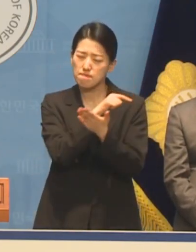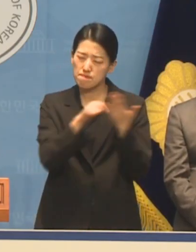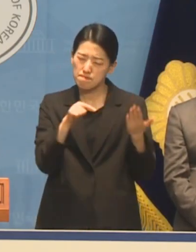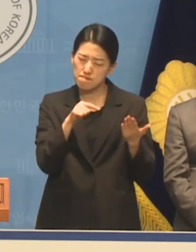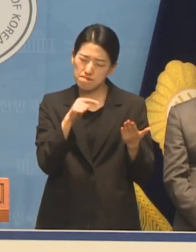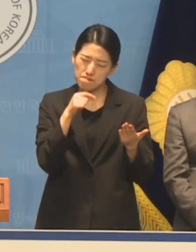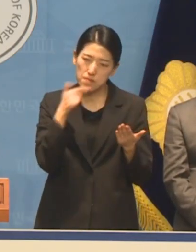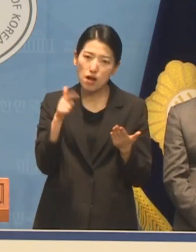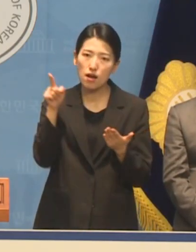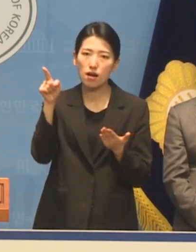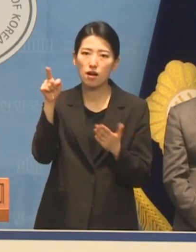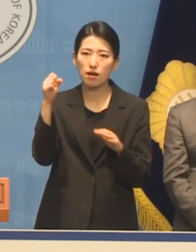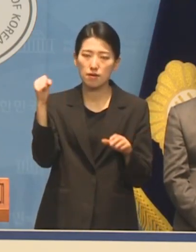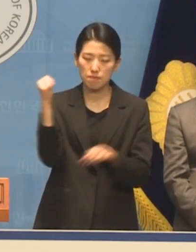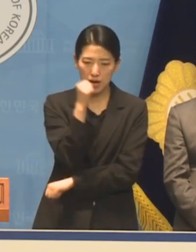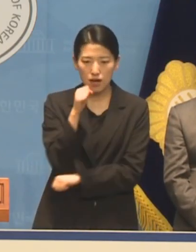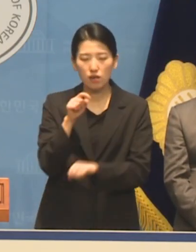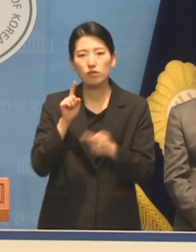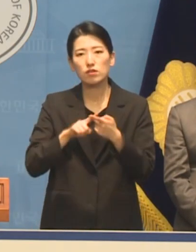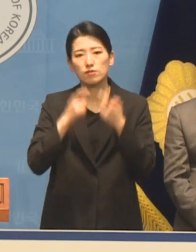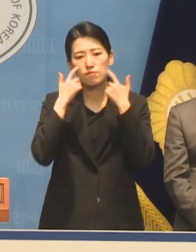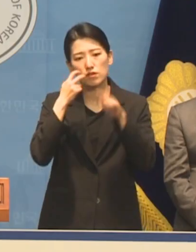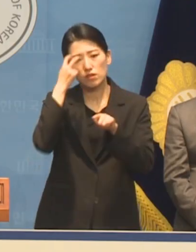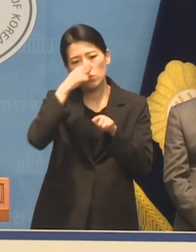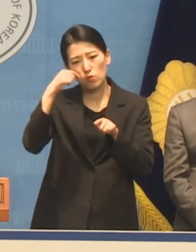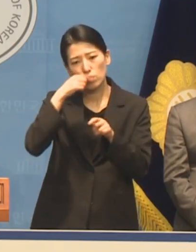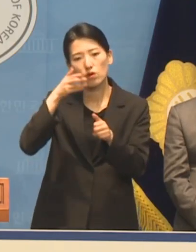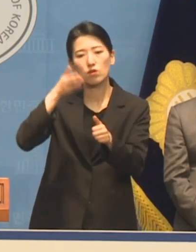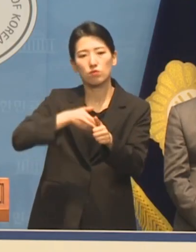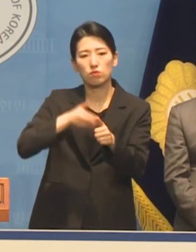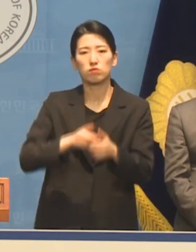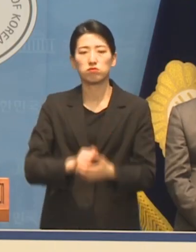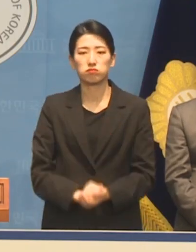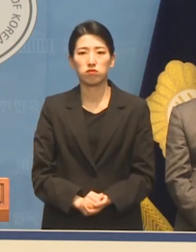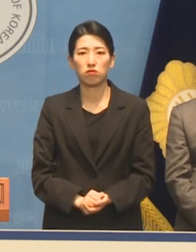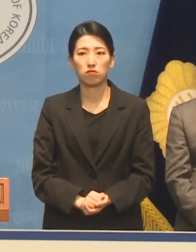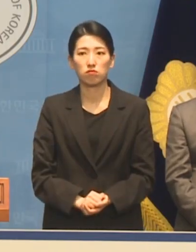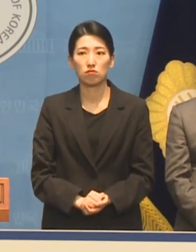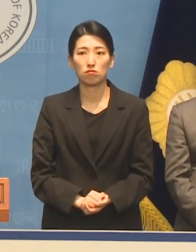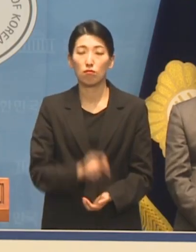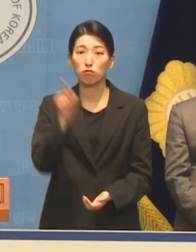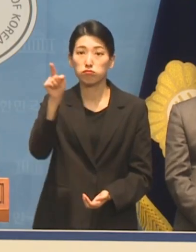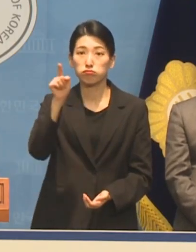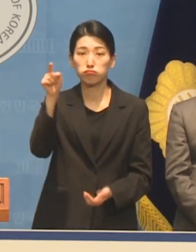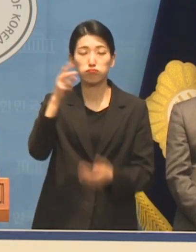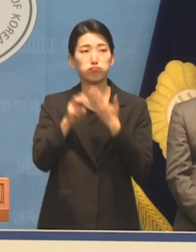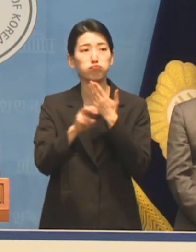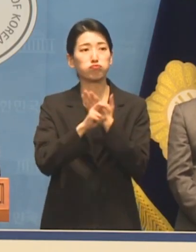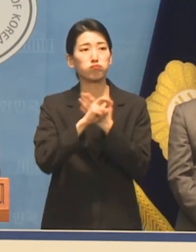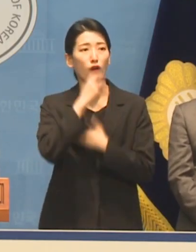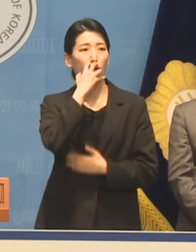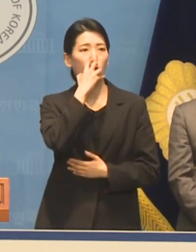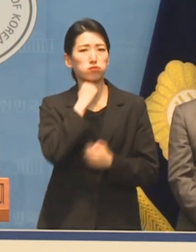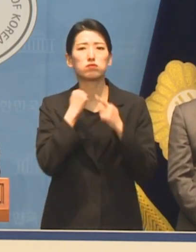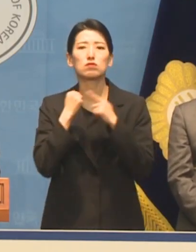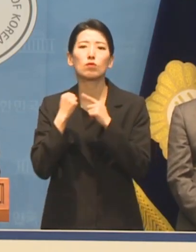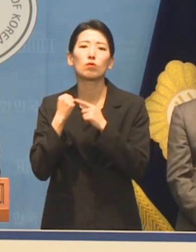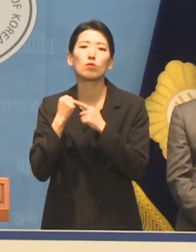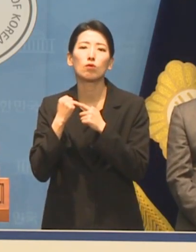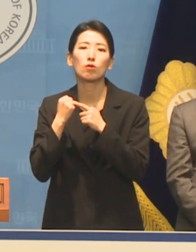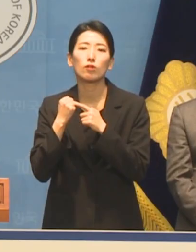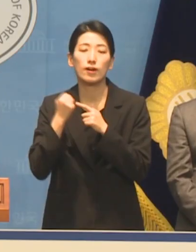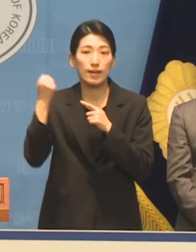철저히 수사해 주셔야 됩니다. 그래야만 박영우 회장 일가가 불법 취득한 부당이익을 이